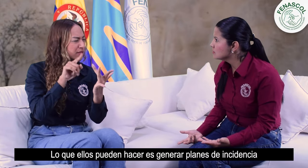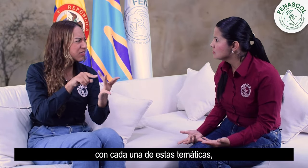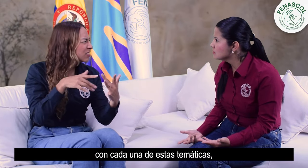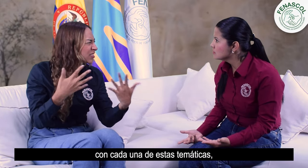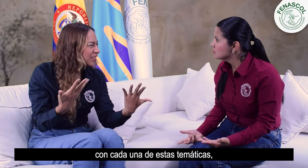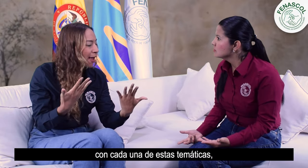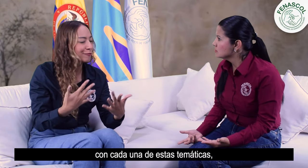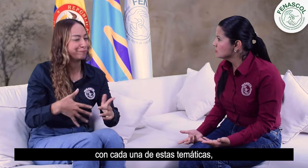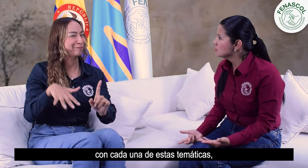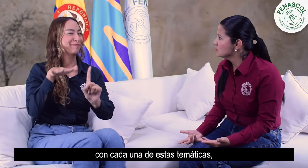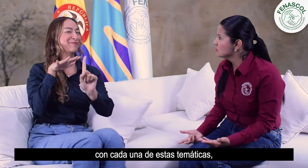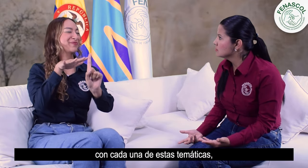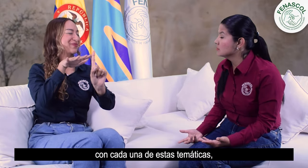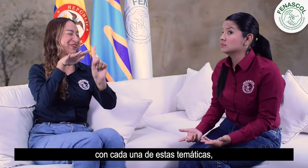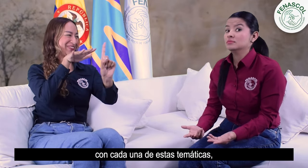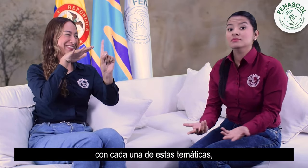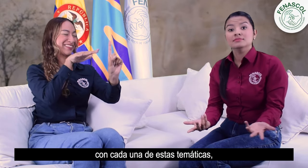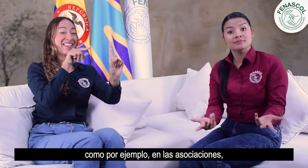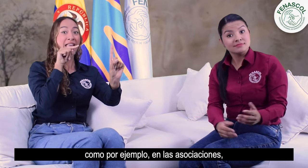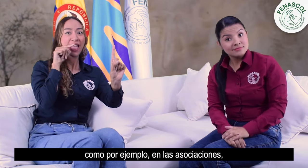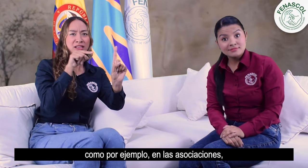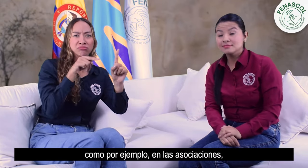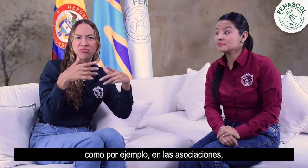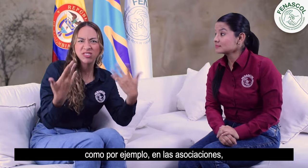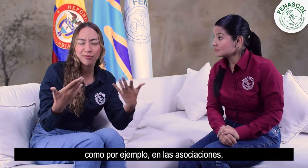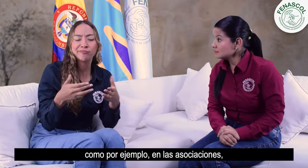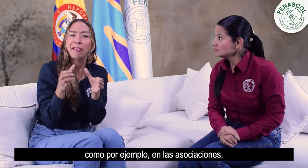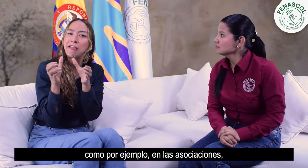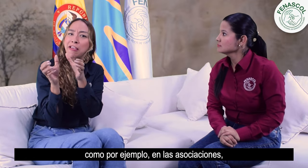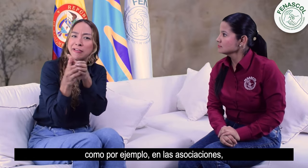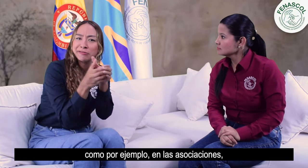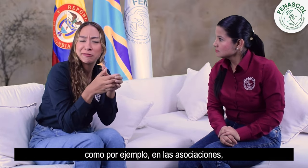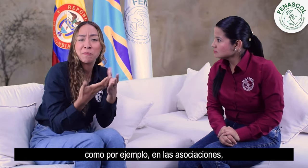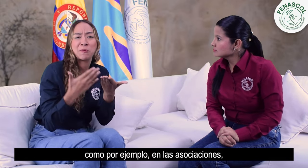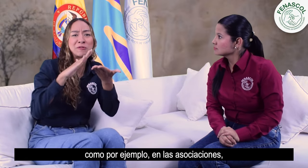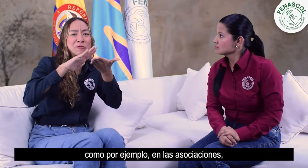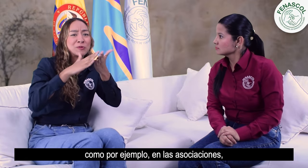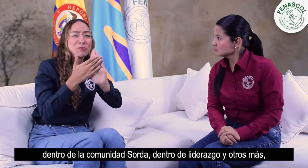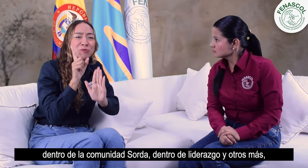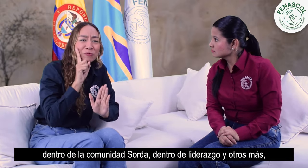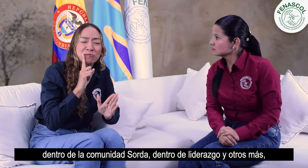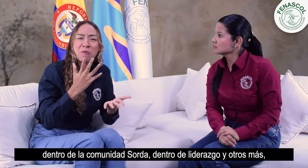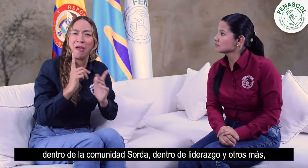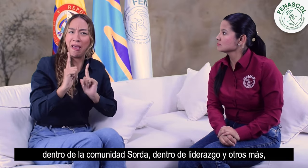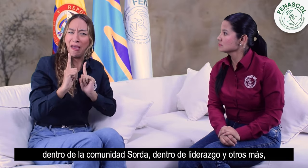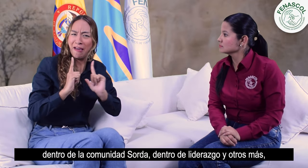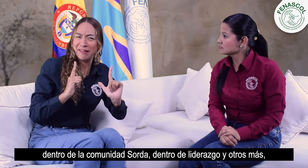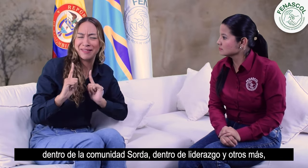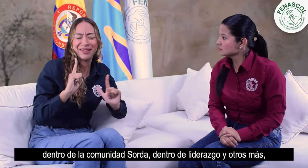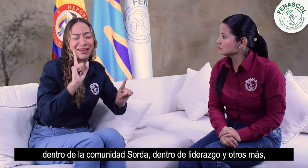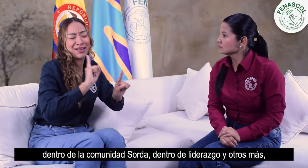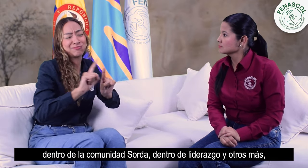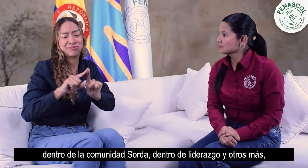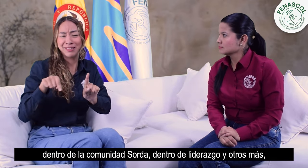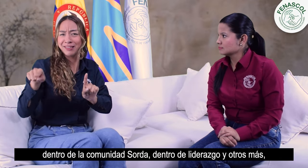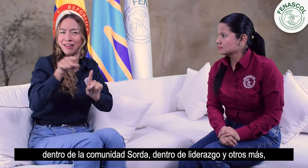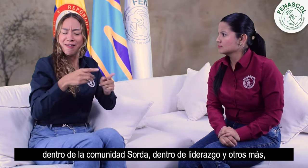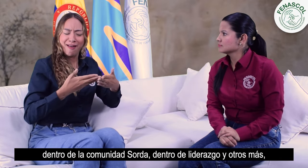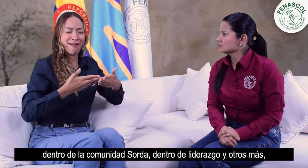con cada una de estas temáticas, como por ejemplo en las asociaciones, dentro de la comunidad sorda, dentro del liderazgo